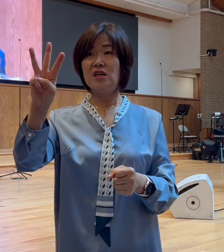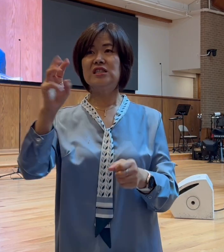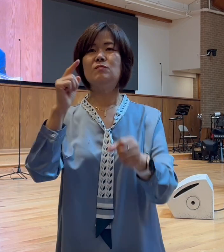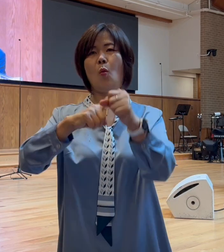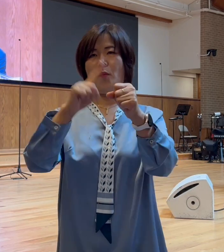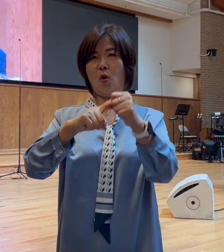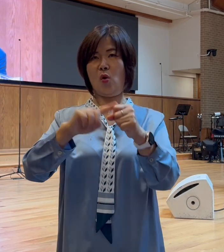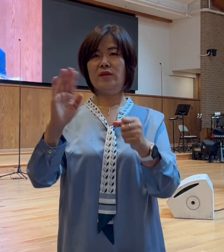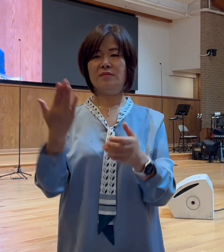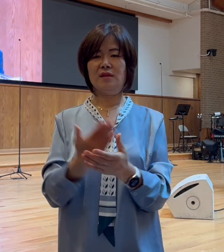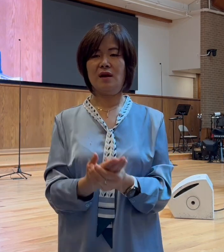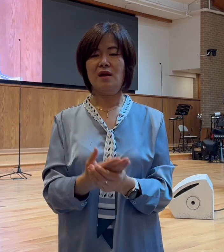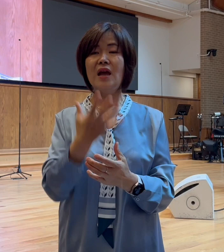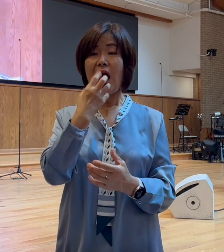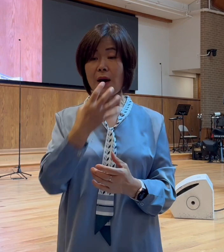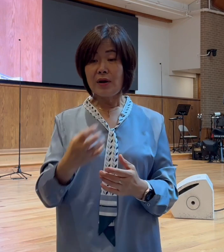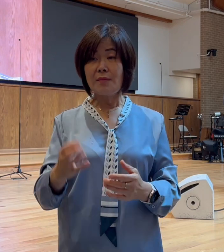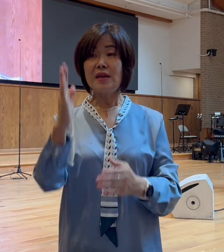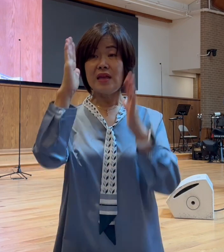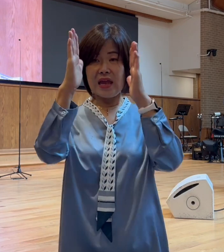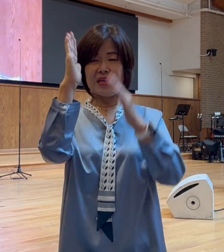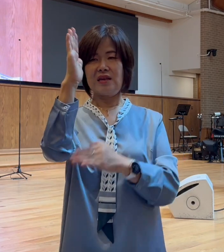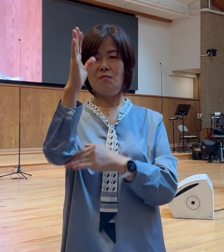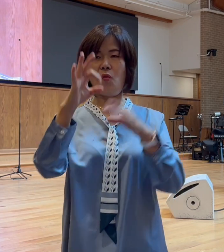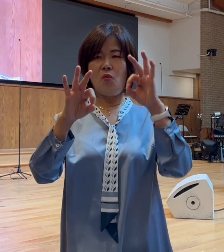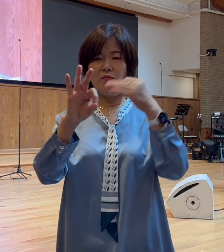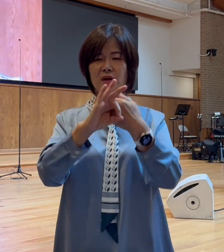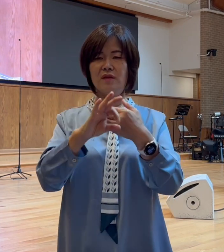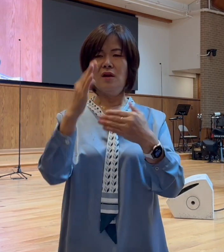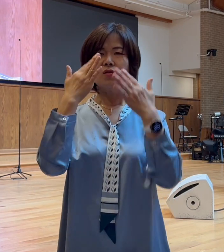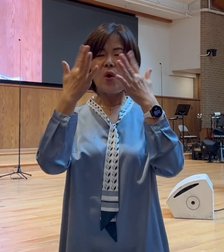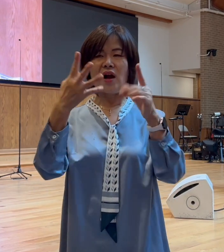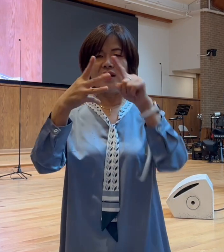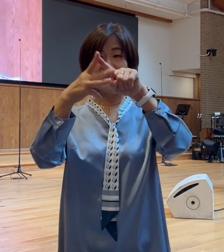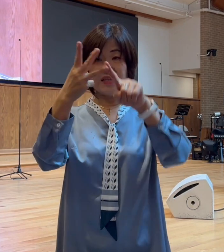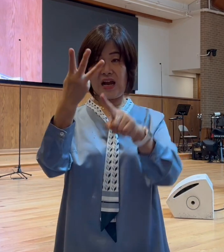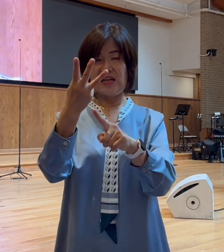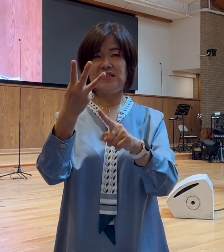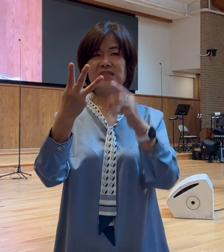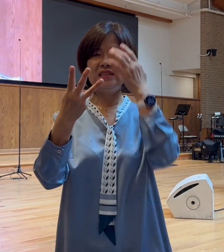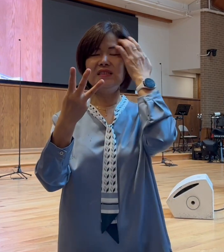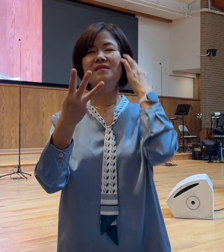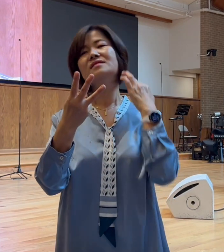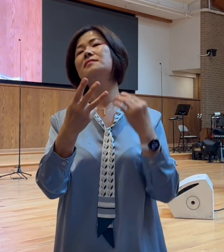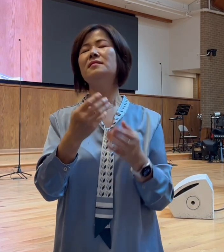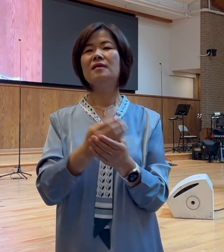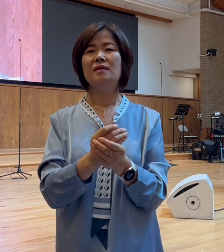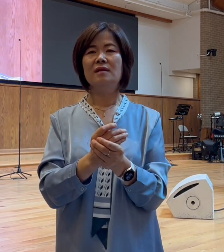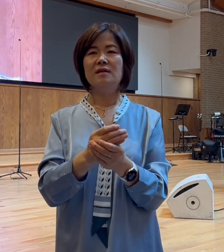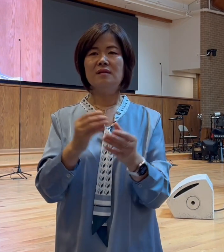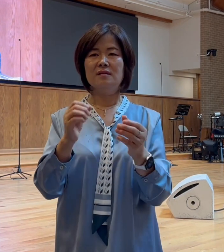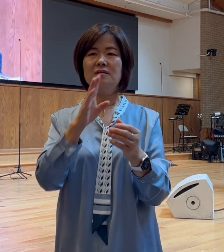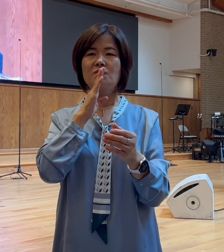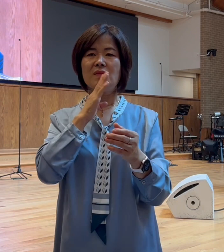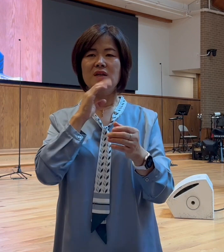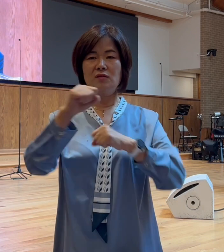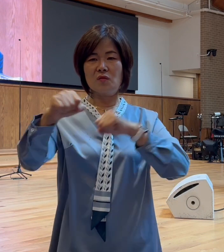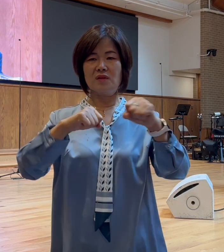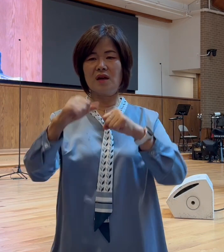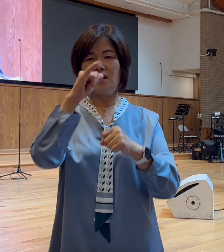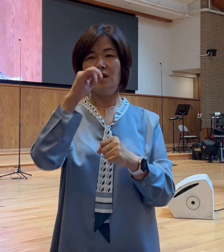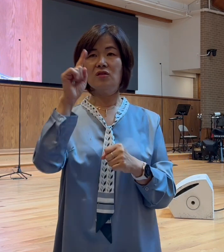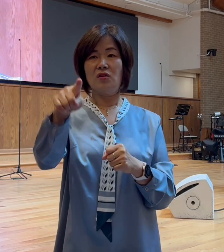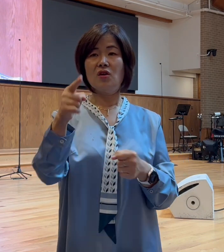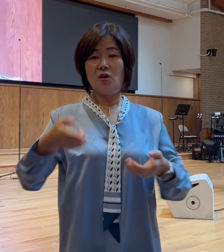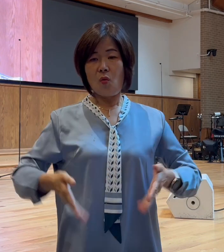아브라함의 이야기를 들여다보면 정확하게 세 가지로 그 동사가 이제 나눠져요. 너는